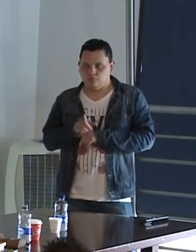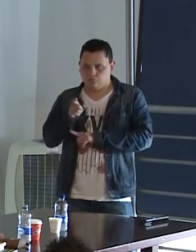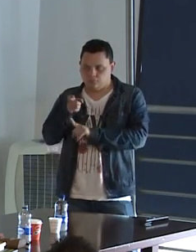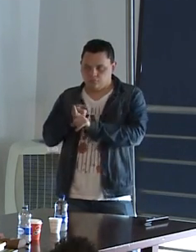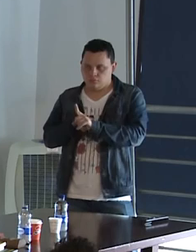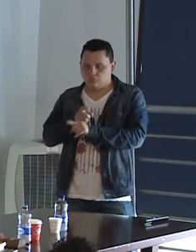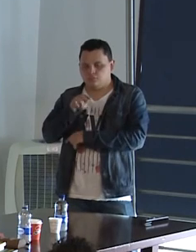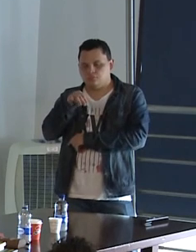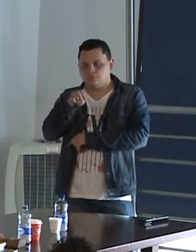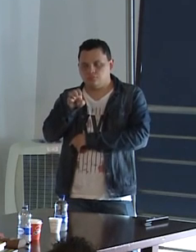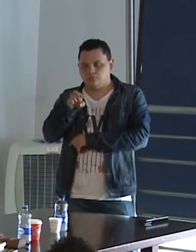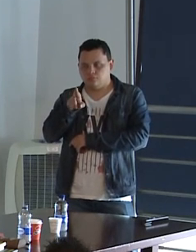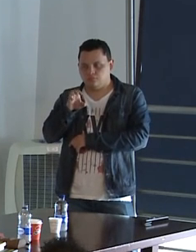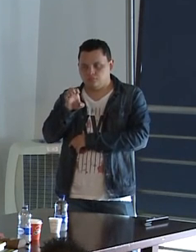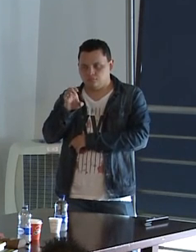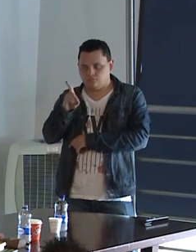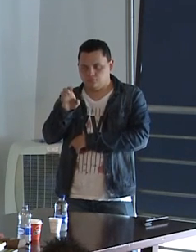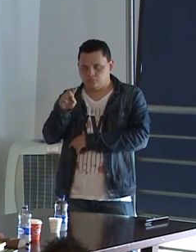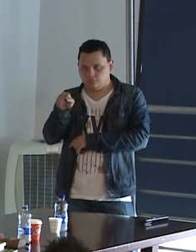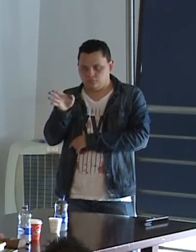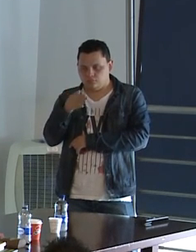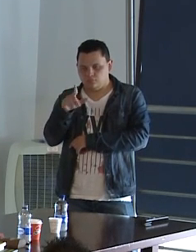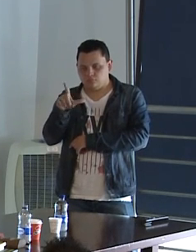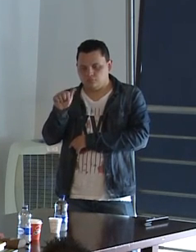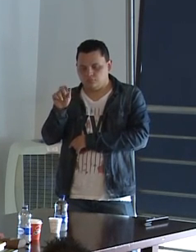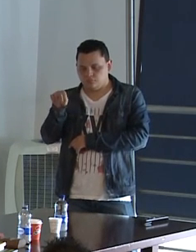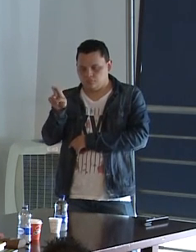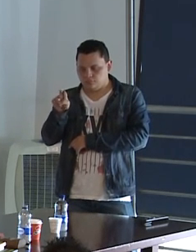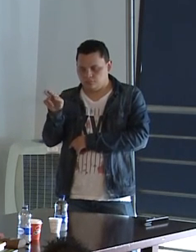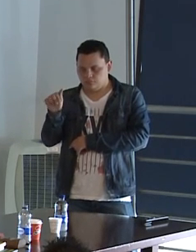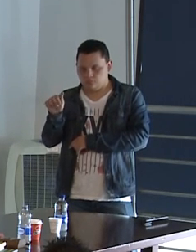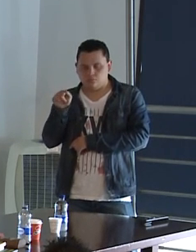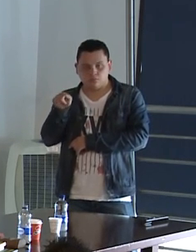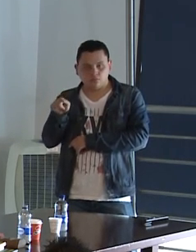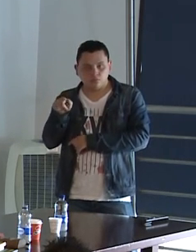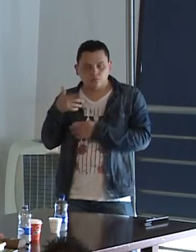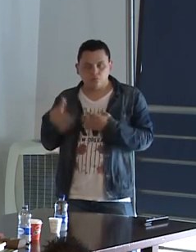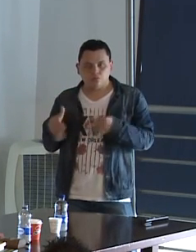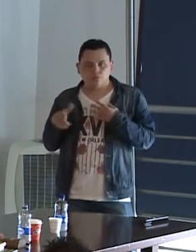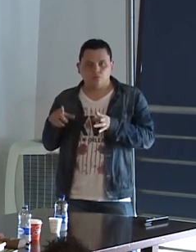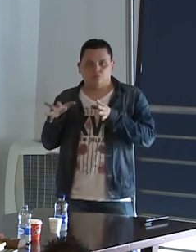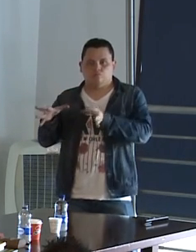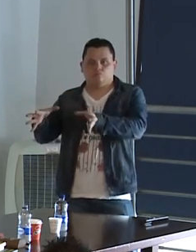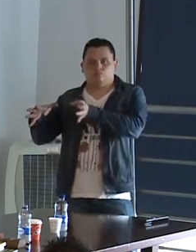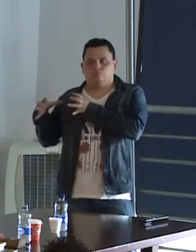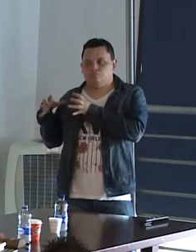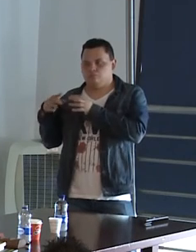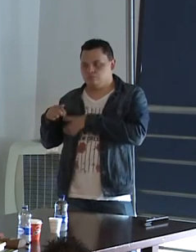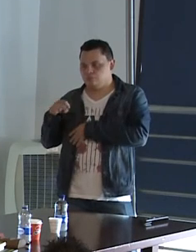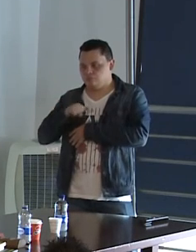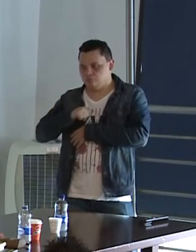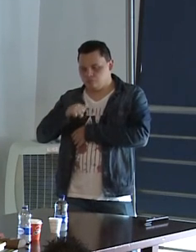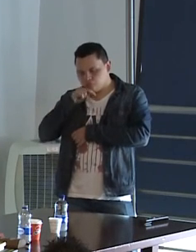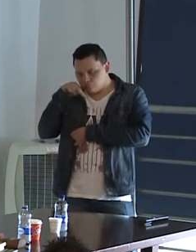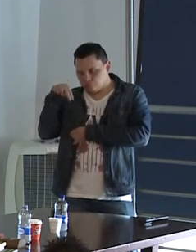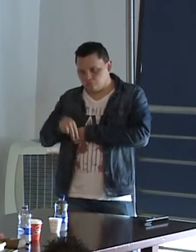de Mercedes González Lanza. Todo su acumulado sobre derechos